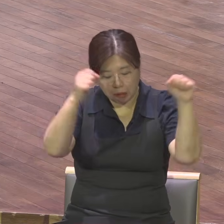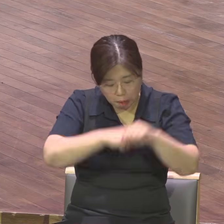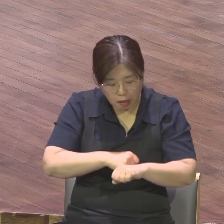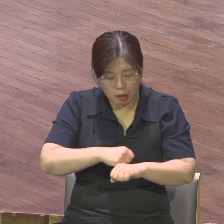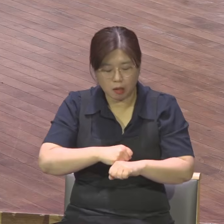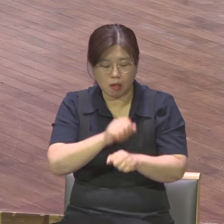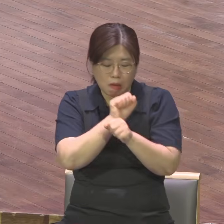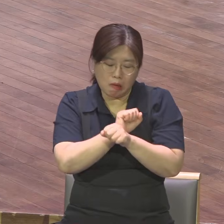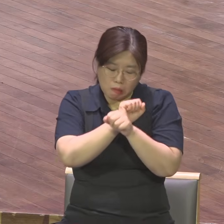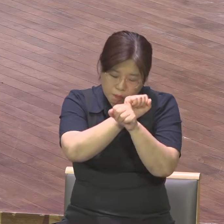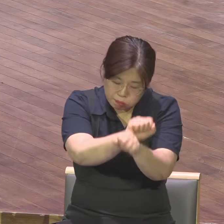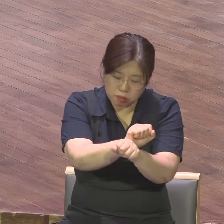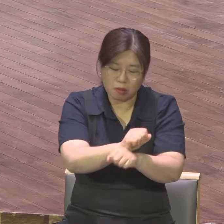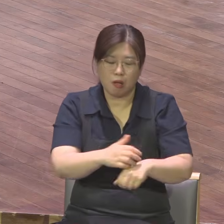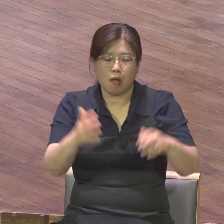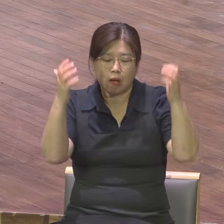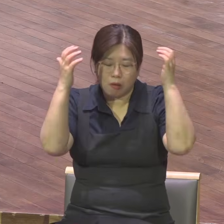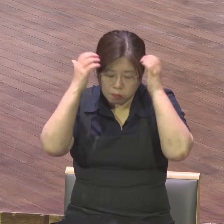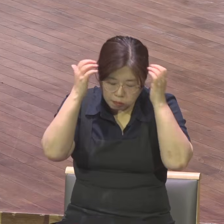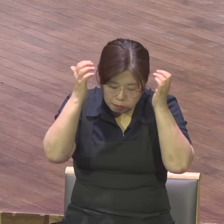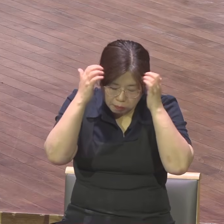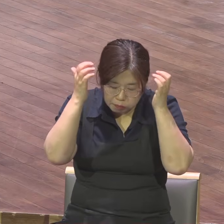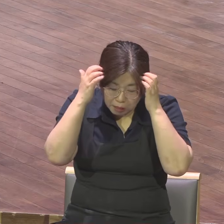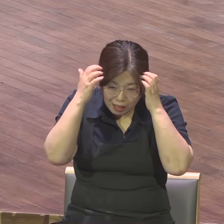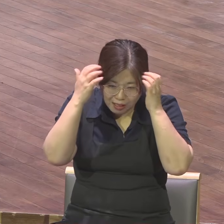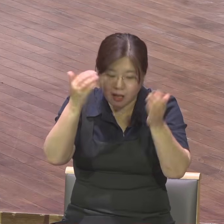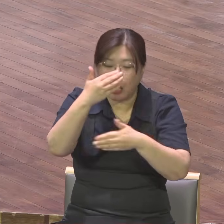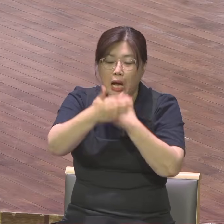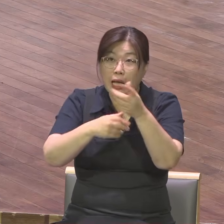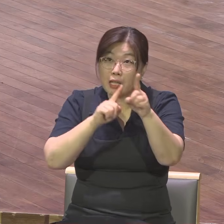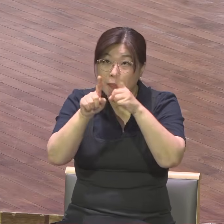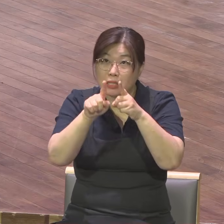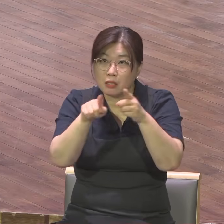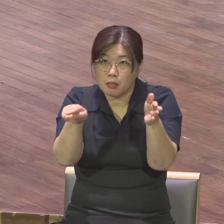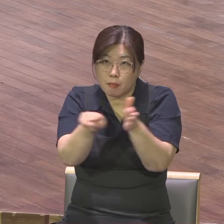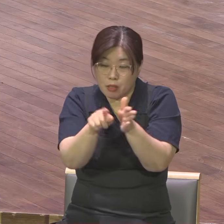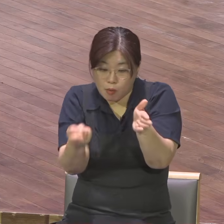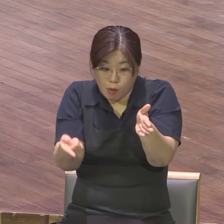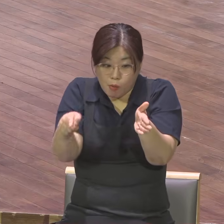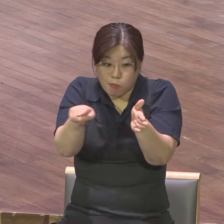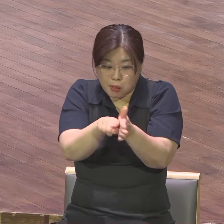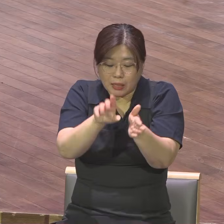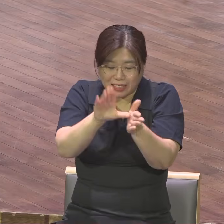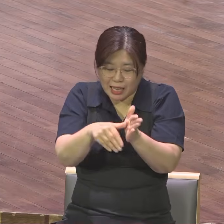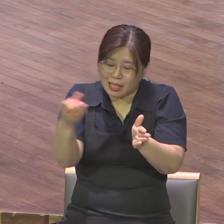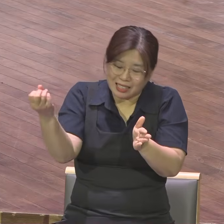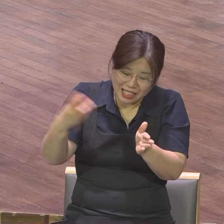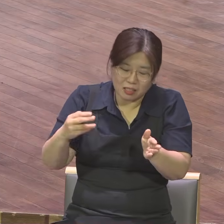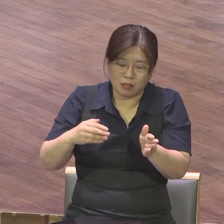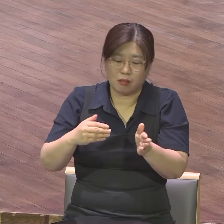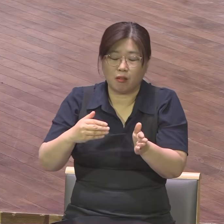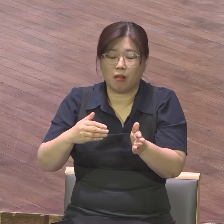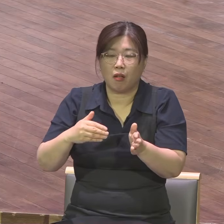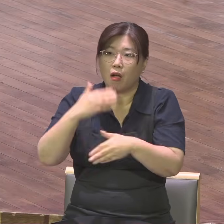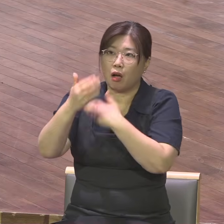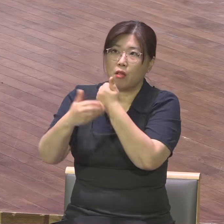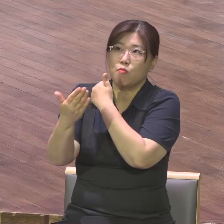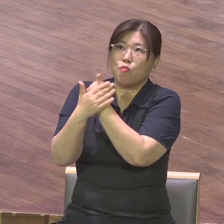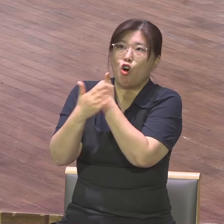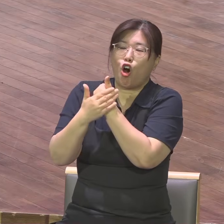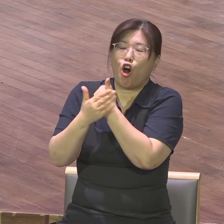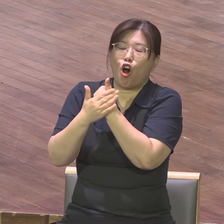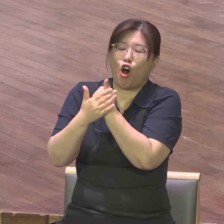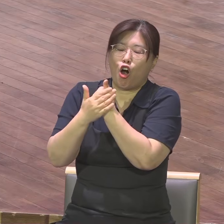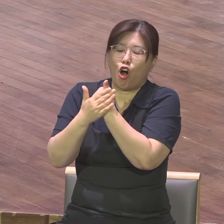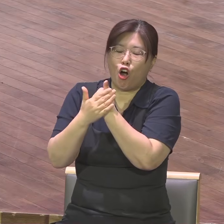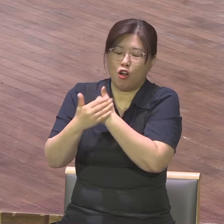이런 말이 있습니다. 우리 인생은 어떤 일이 생겼느냐에 따라 결정되는 것이 아니라 우리가 어떤 태도를 취하냐에